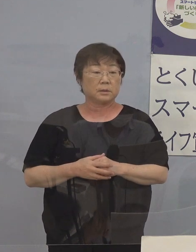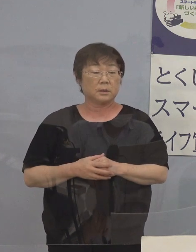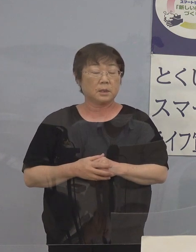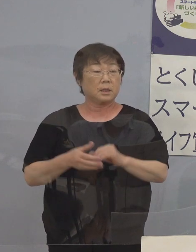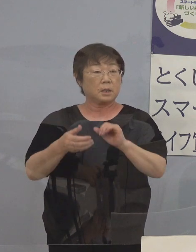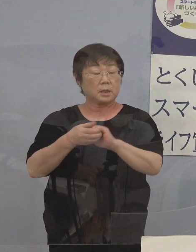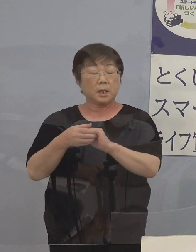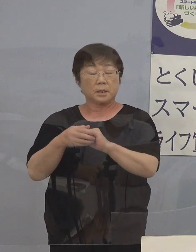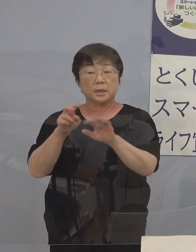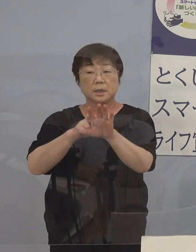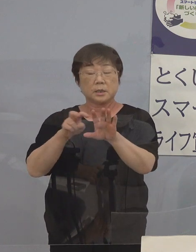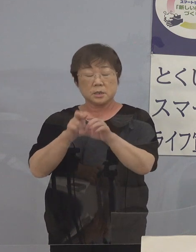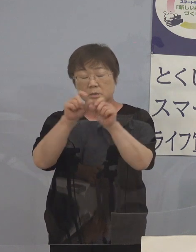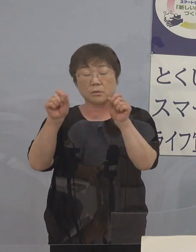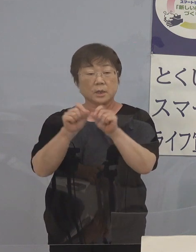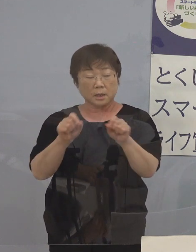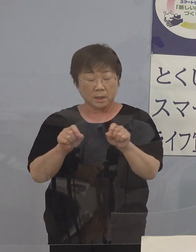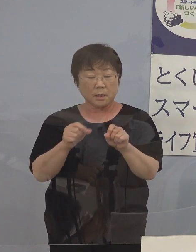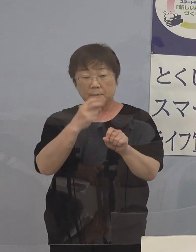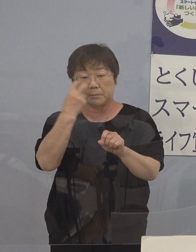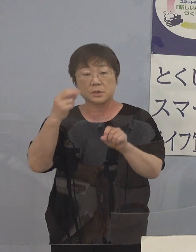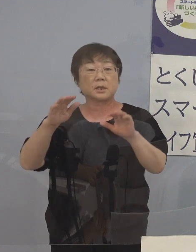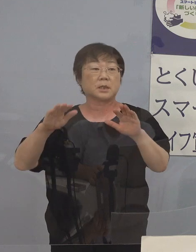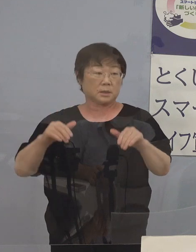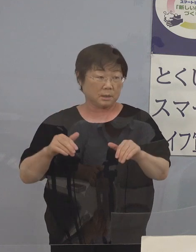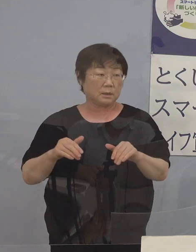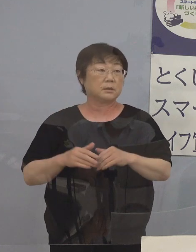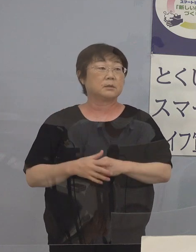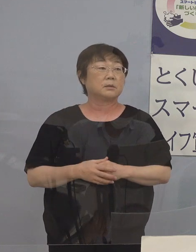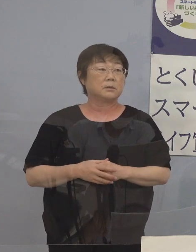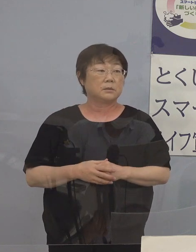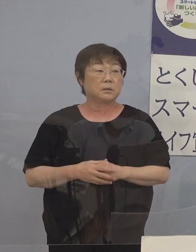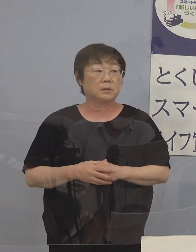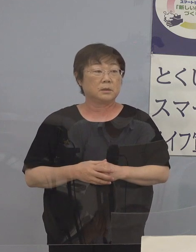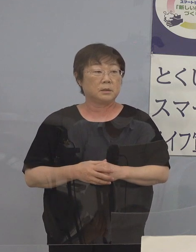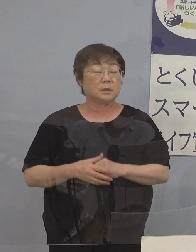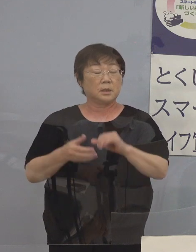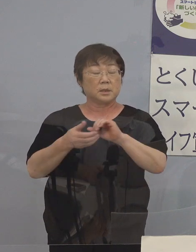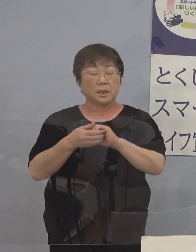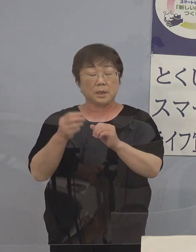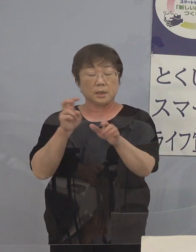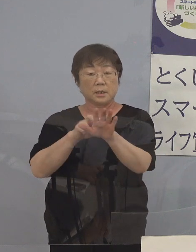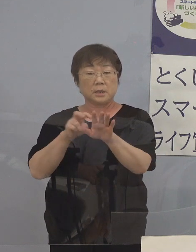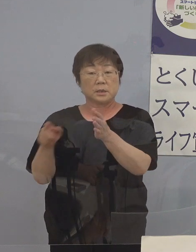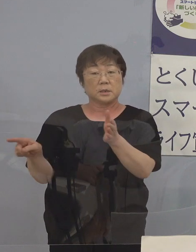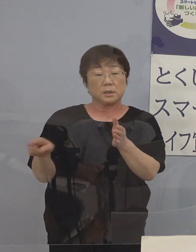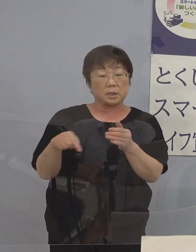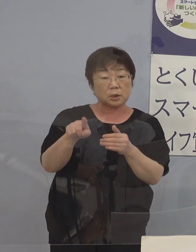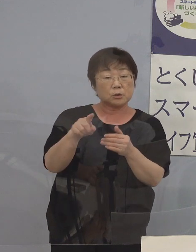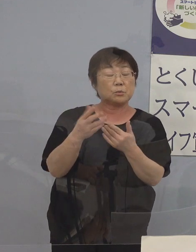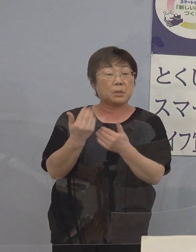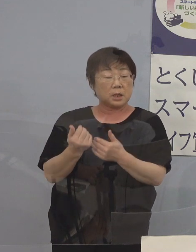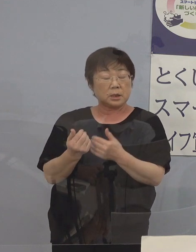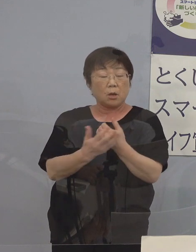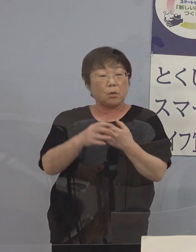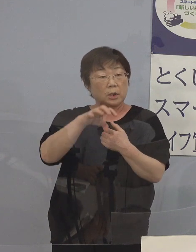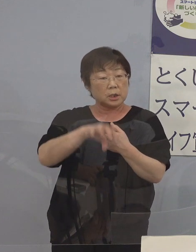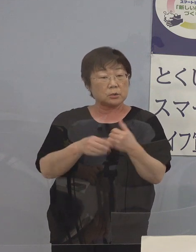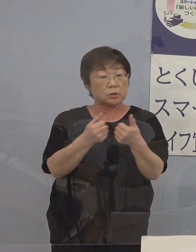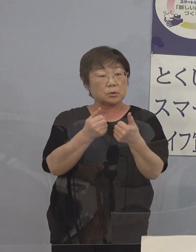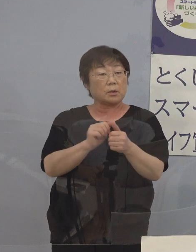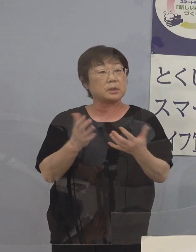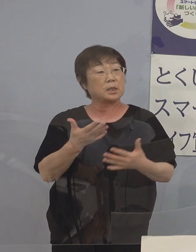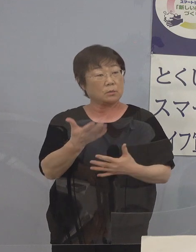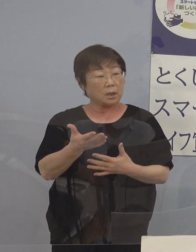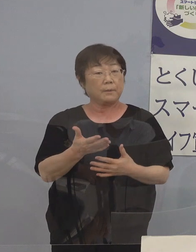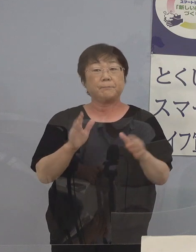ということで、定期検診の結果見つかったということになります。 定期検診に行くまでに保健所に相談されたりっ